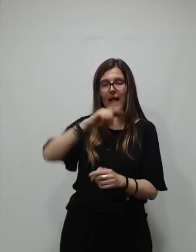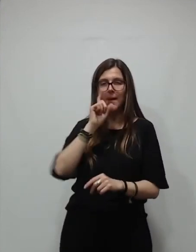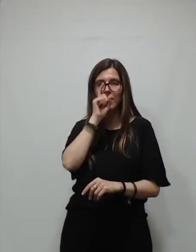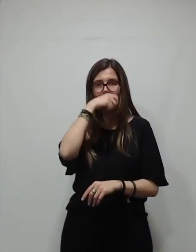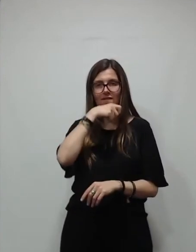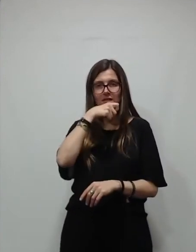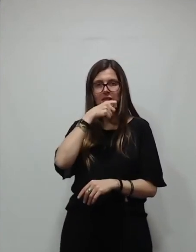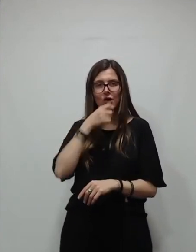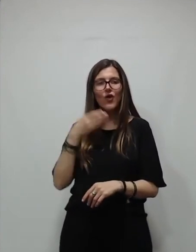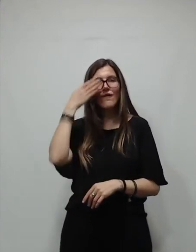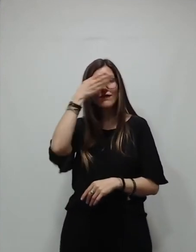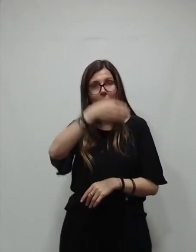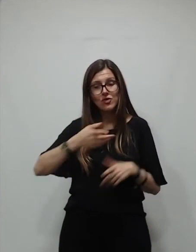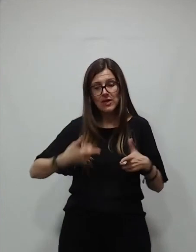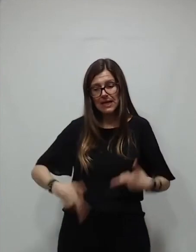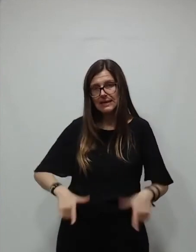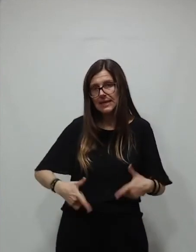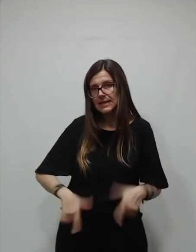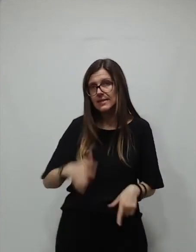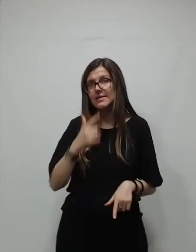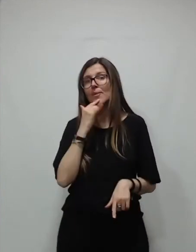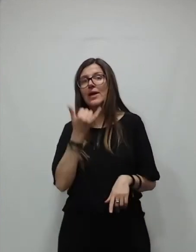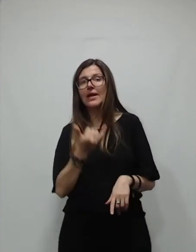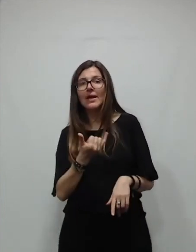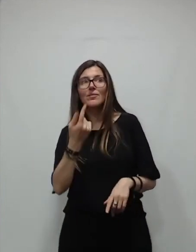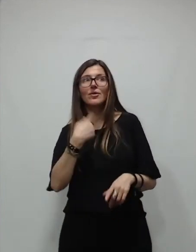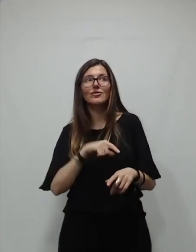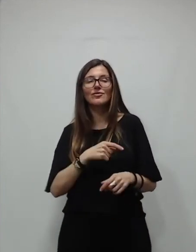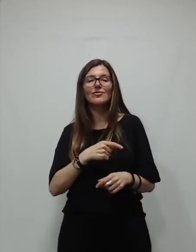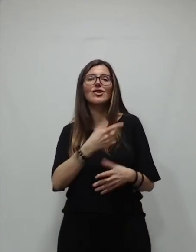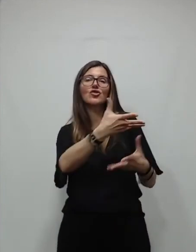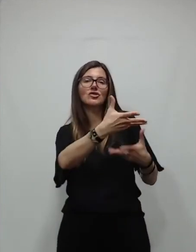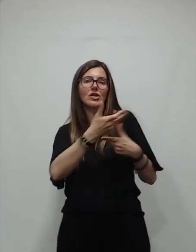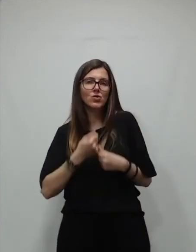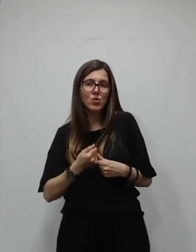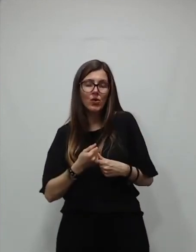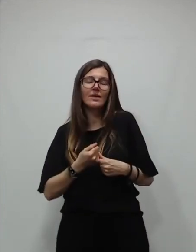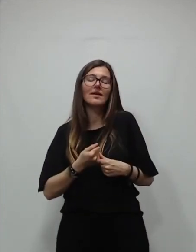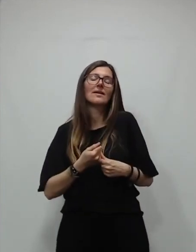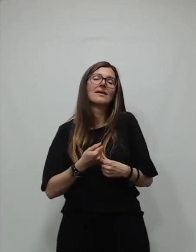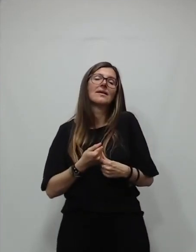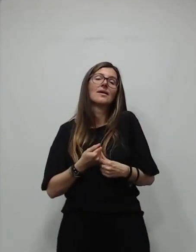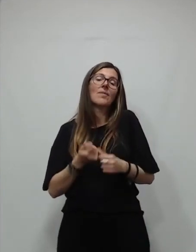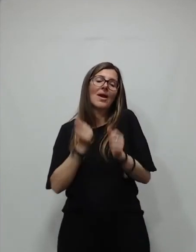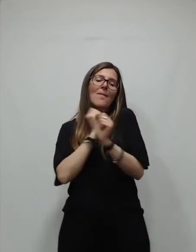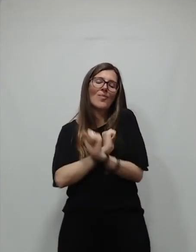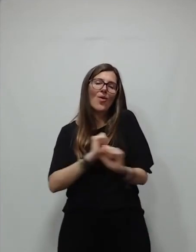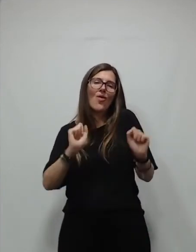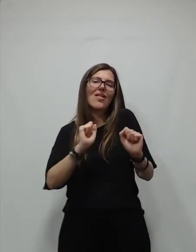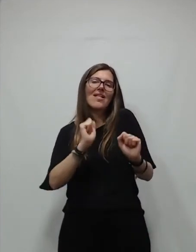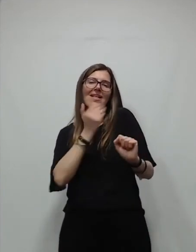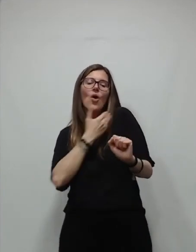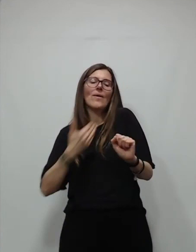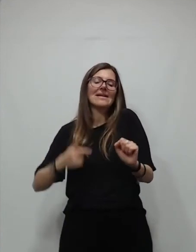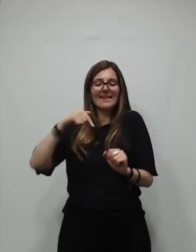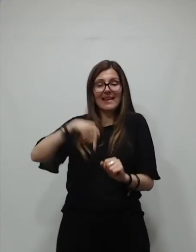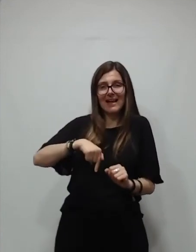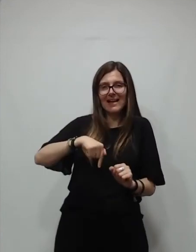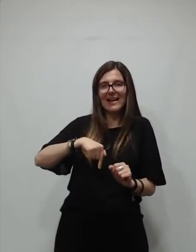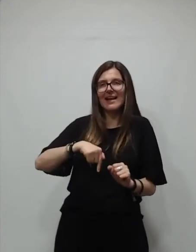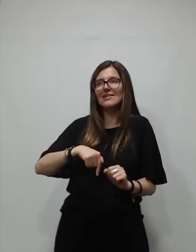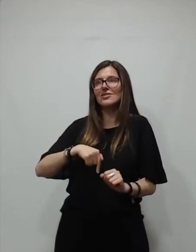en donde el tema cultura del trabajo está presente. Como paso previo a generar la gobernanza, llamando a gente de MIDES,